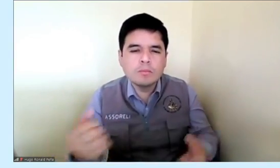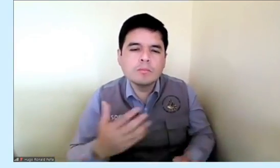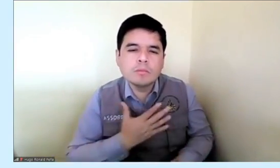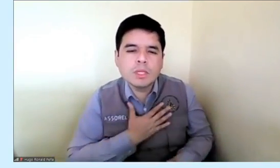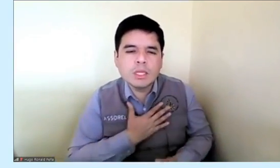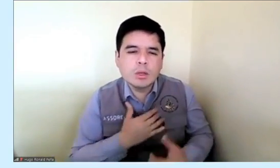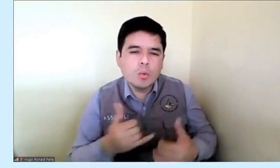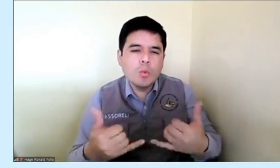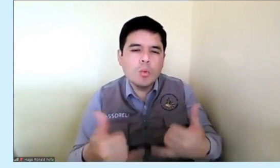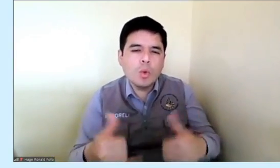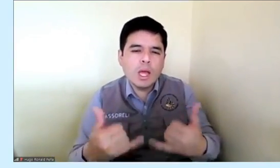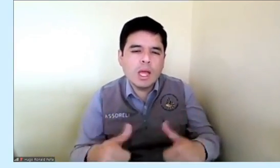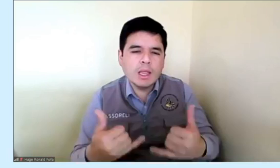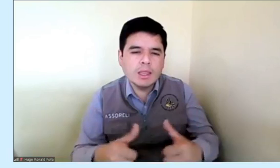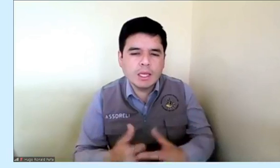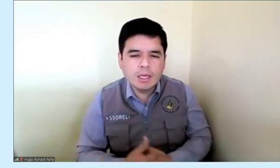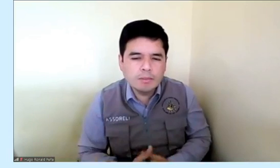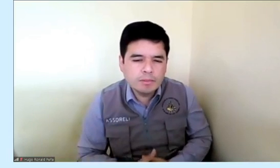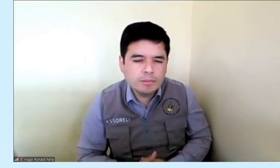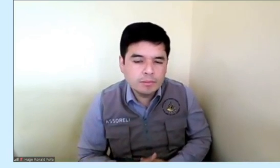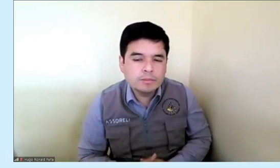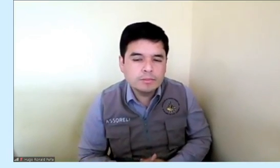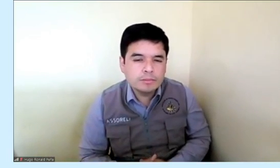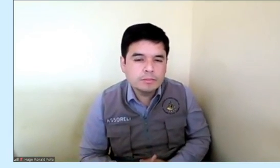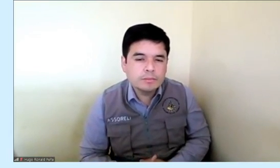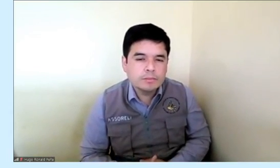rompió mi juguete?